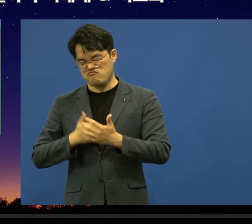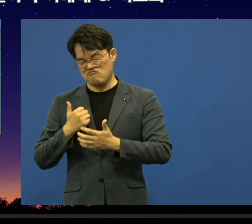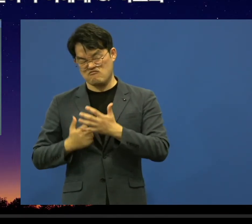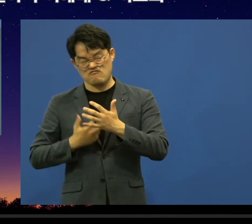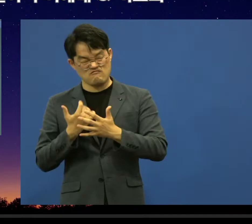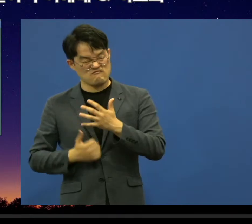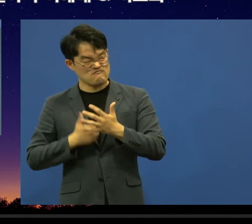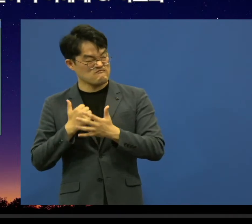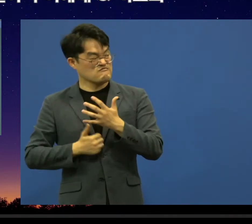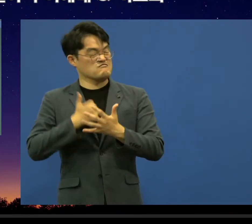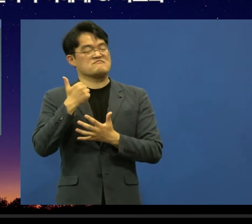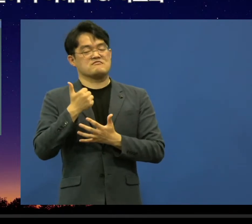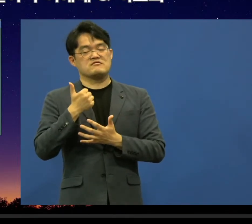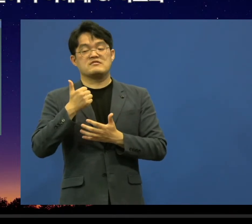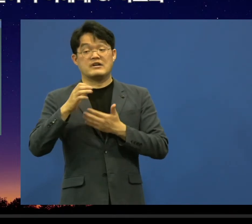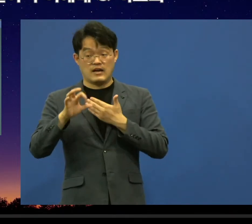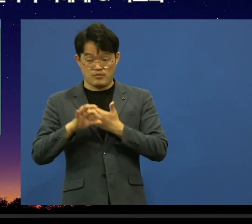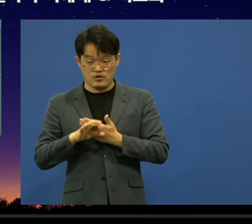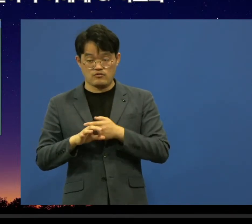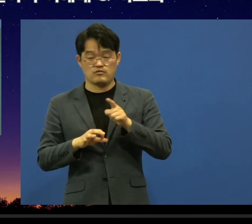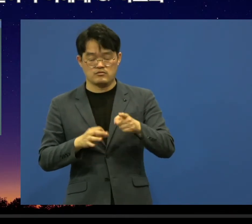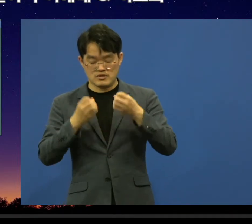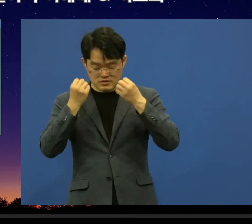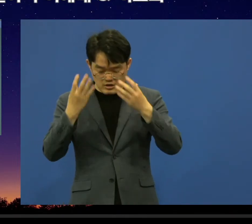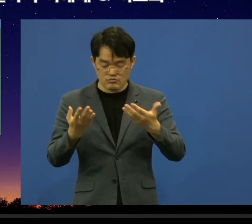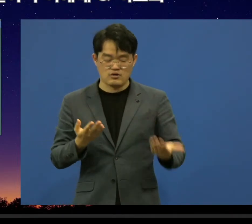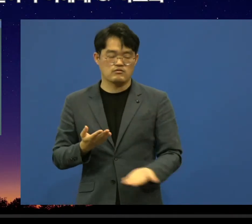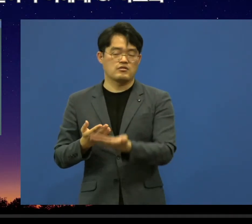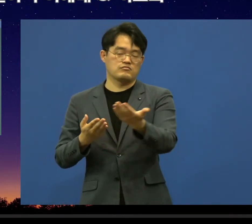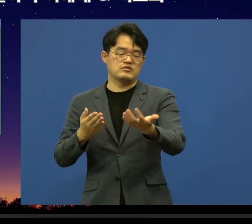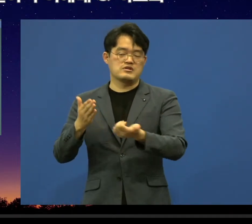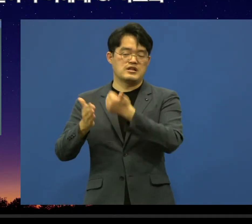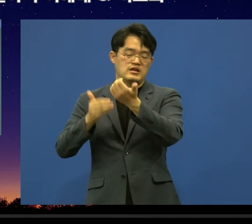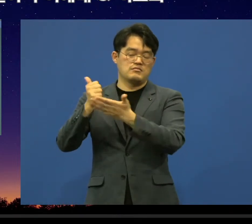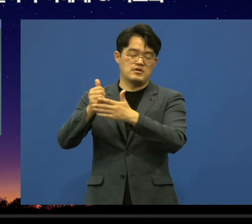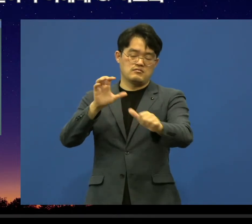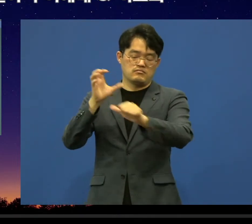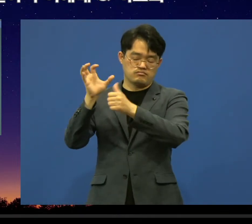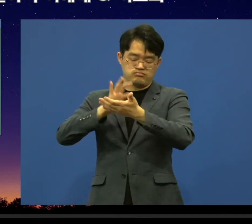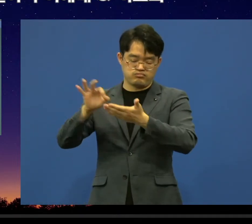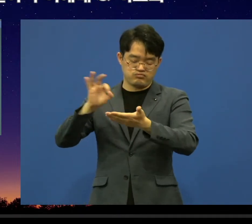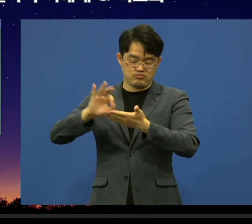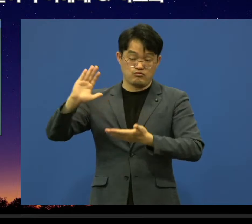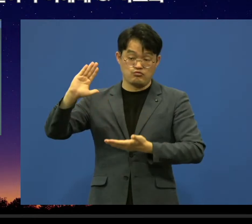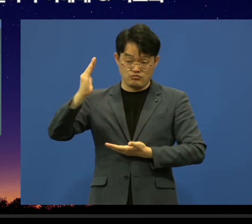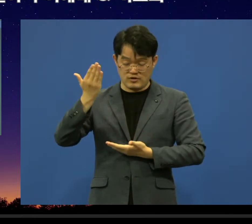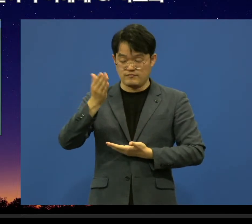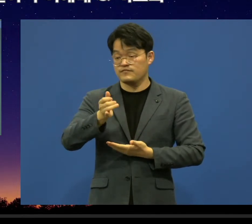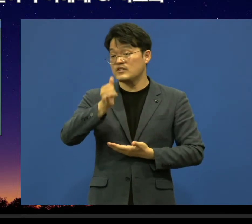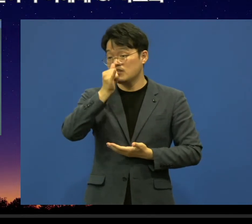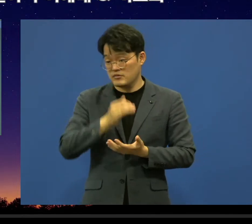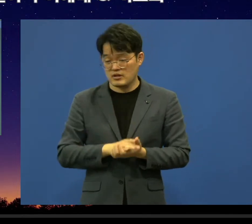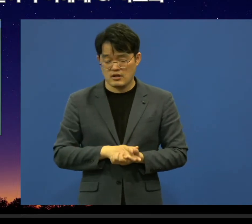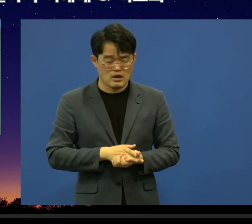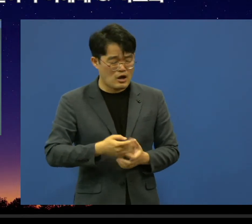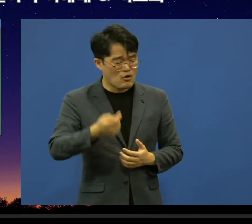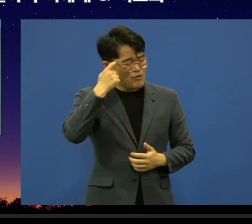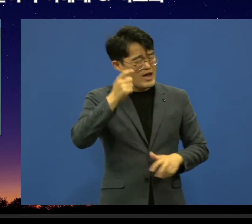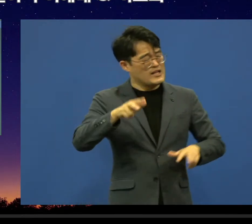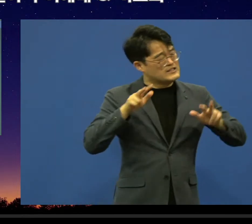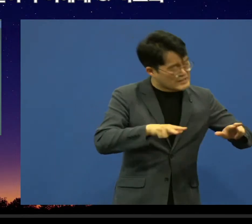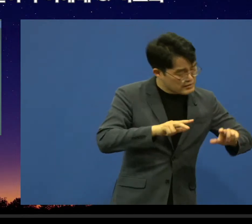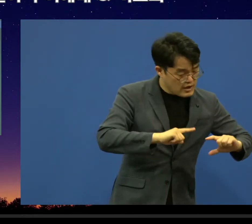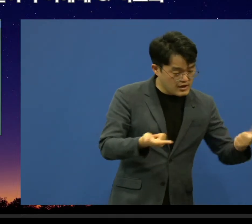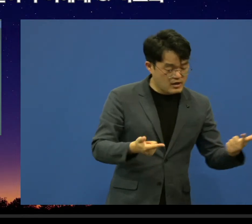것입니다. 오늘 하필 이런 일이라고 말하고 있다면 마침 이런 기회가 바뀌는 은혜가 있기를